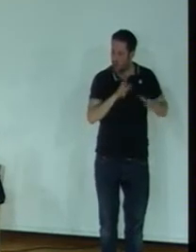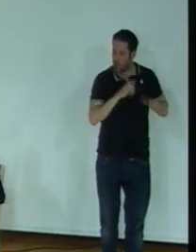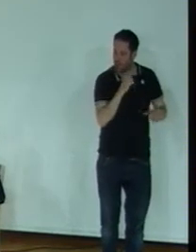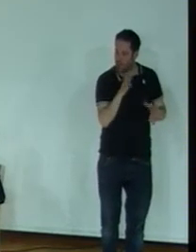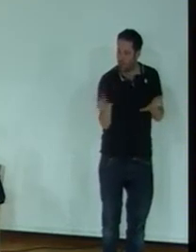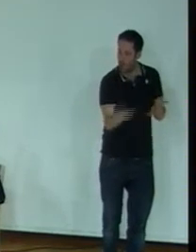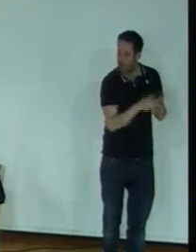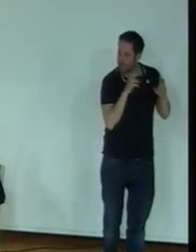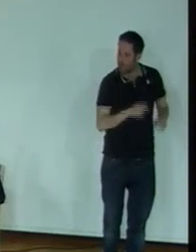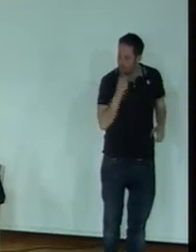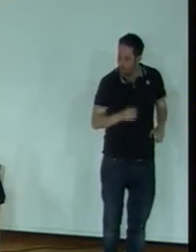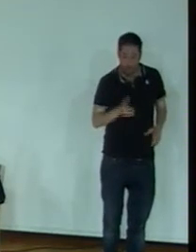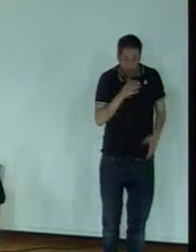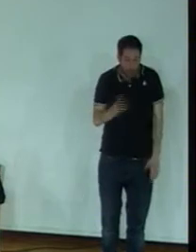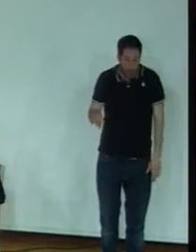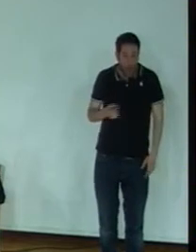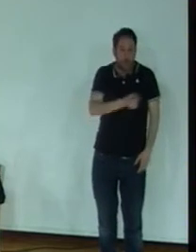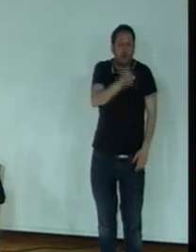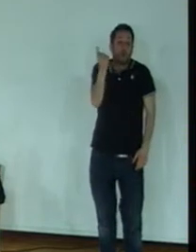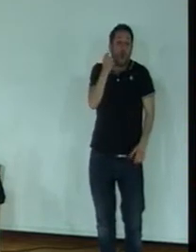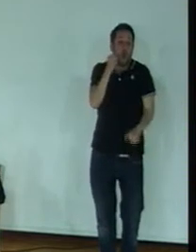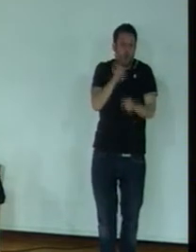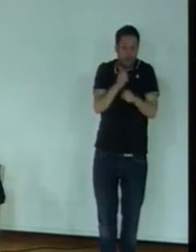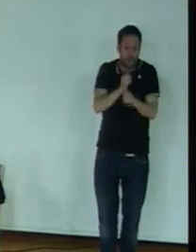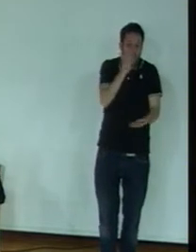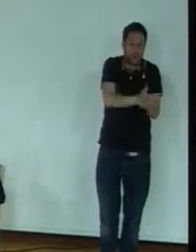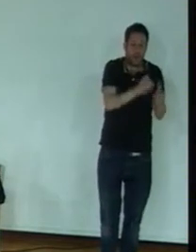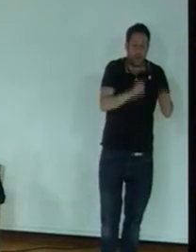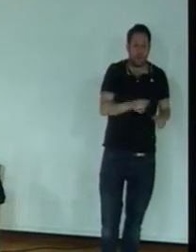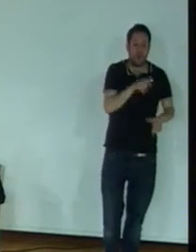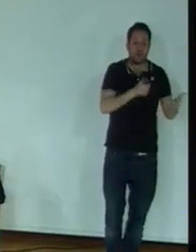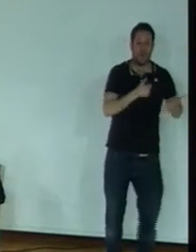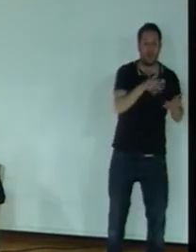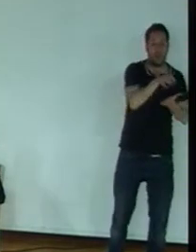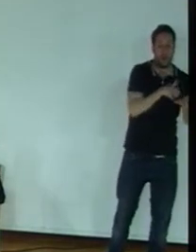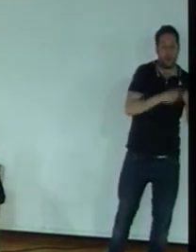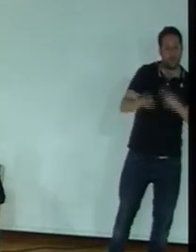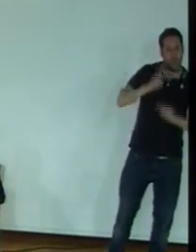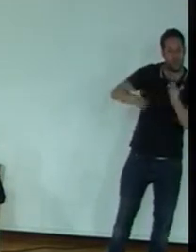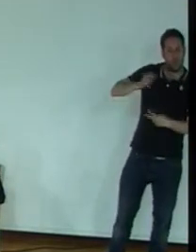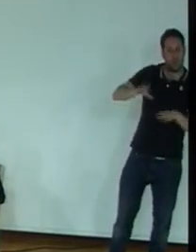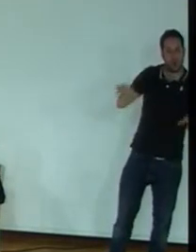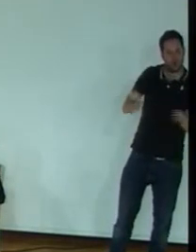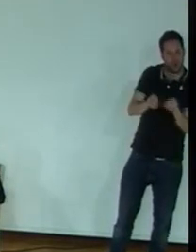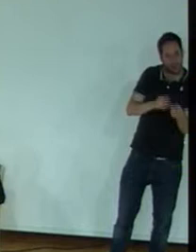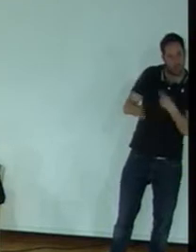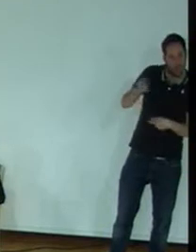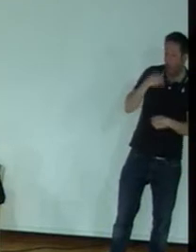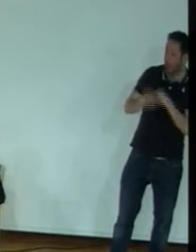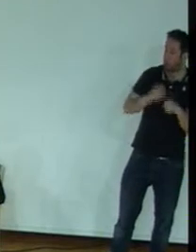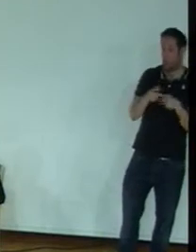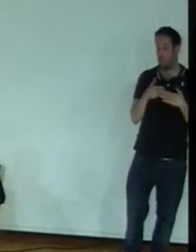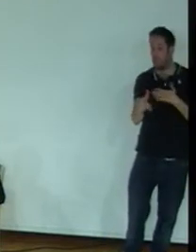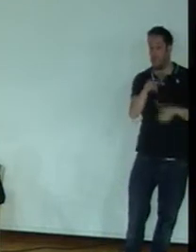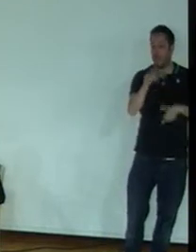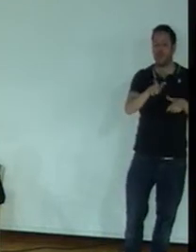se faire. Le seul truc sur lequel il pourra travailler, c'est les rapports que lui enverront les services. Avec les rapports de synthèse, cette année, on a